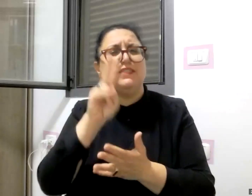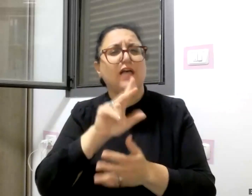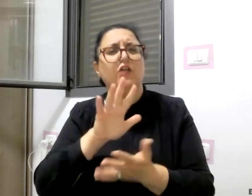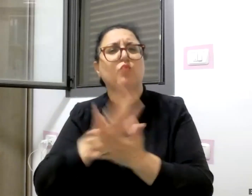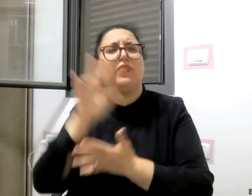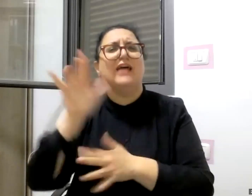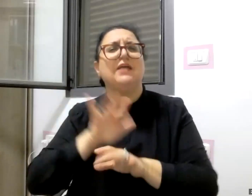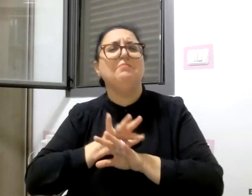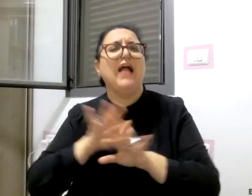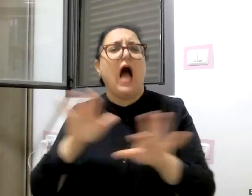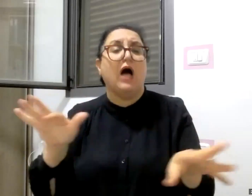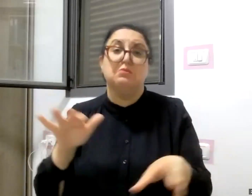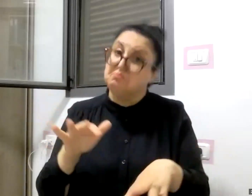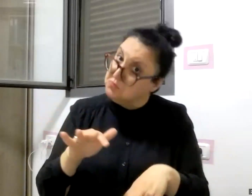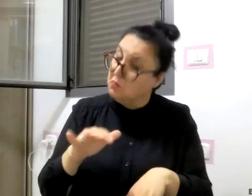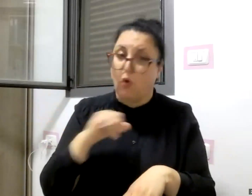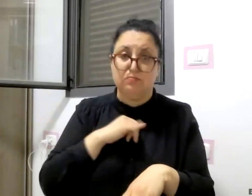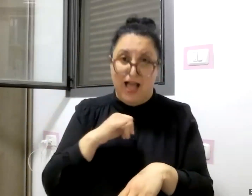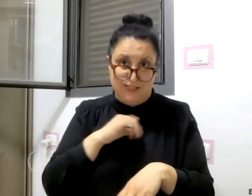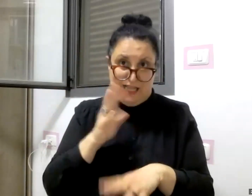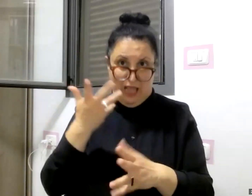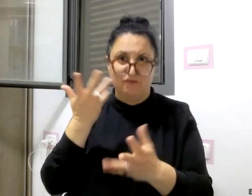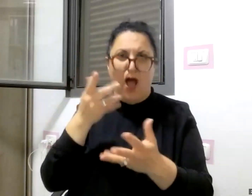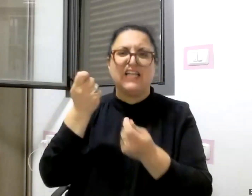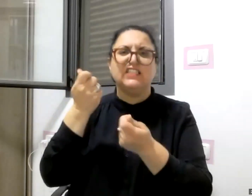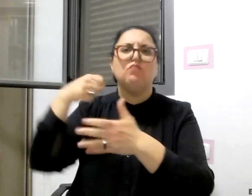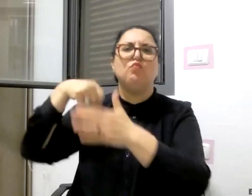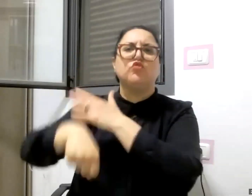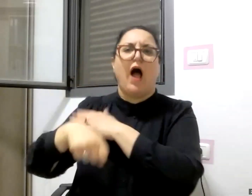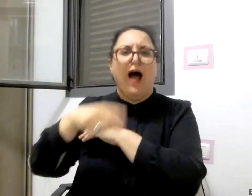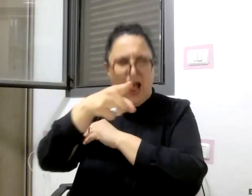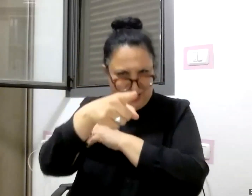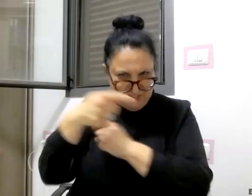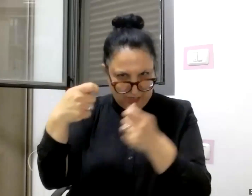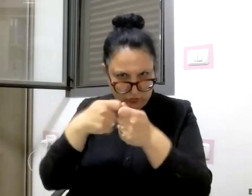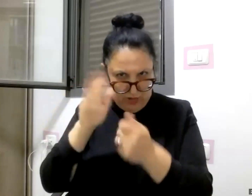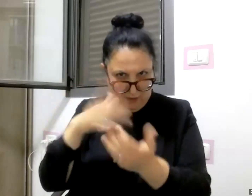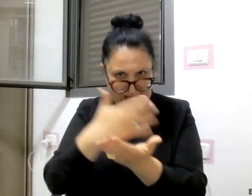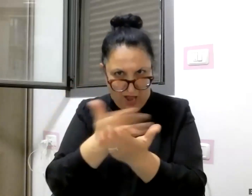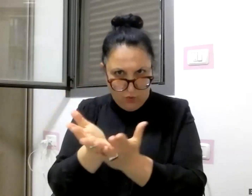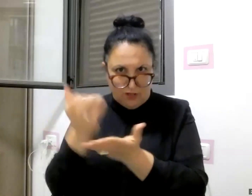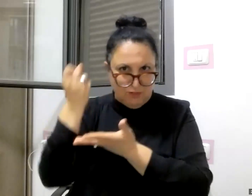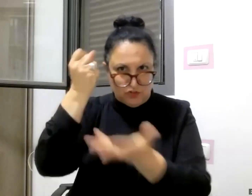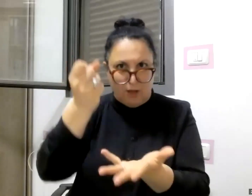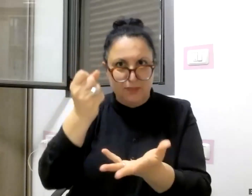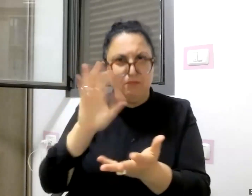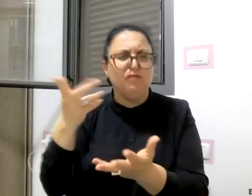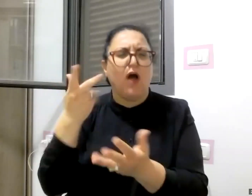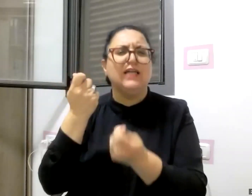בערך בין 12 ל-18 מיליארד וזה נורא מעניין איפה הכסף הזה מושקע ואם